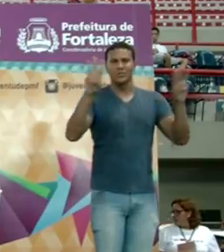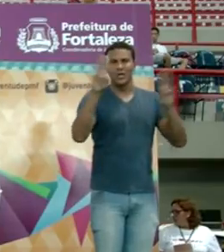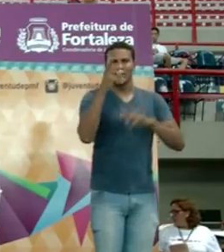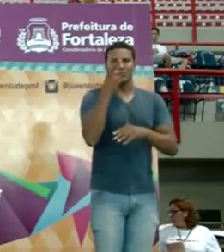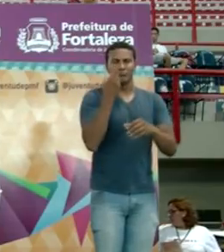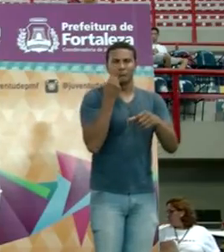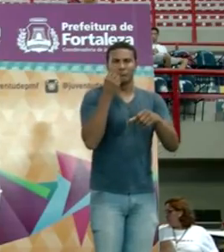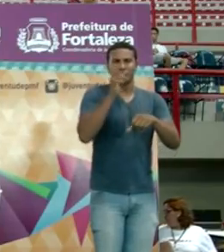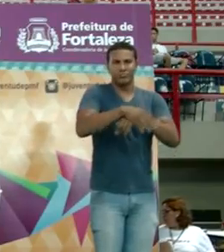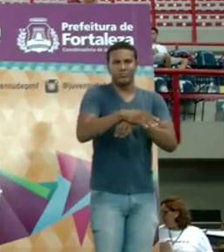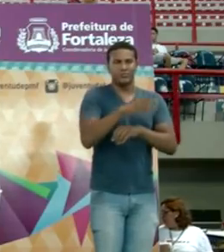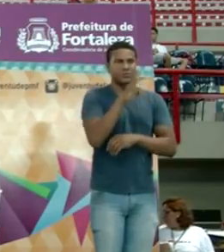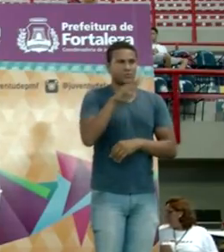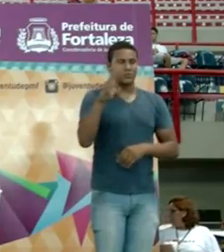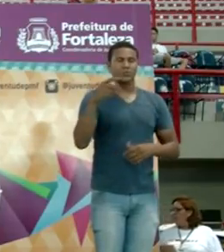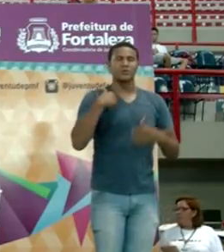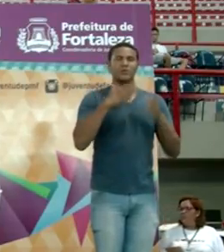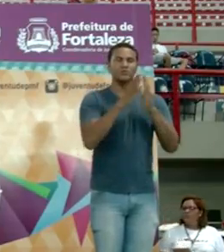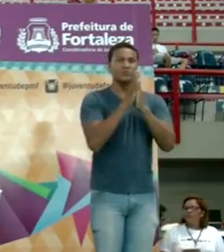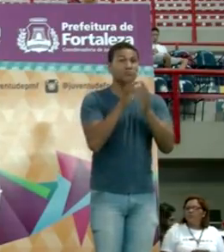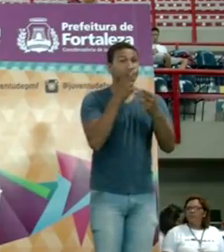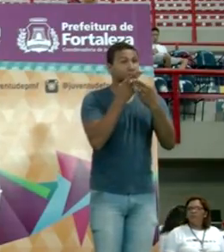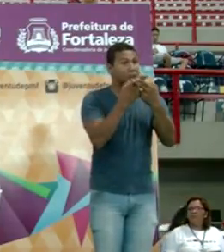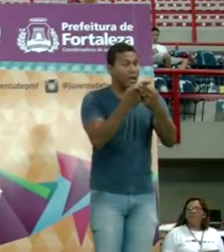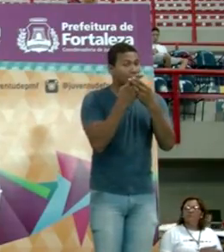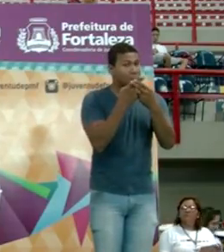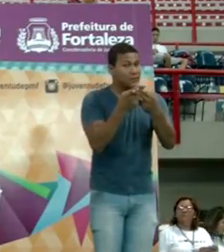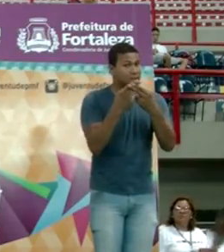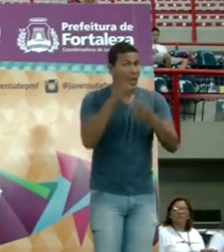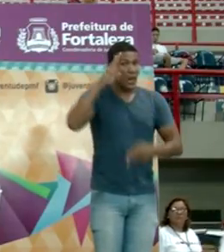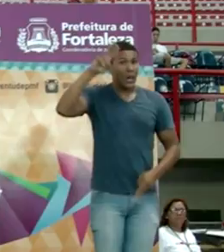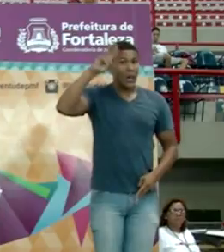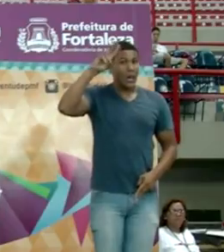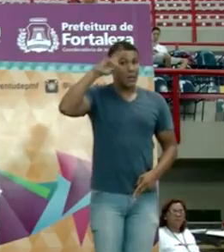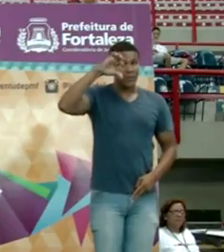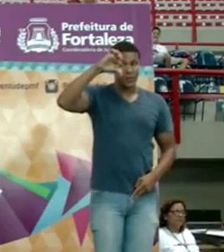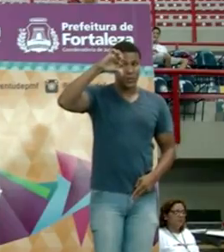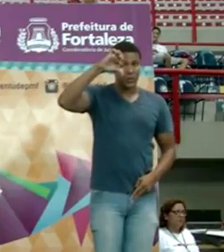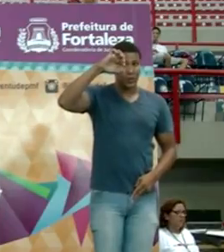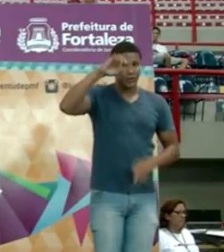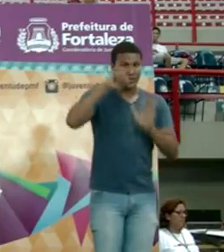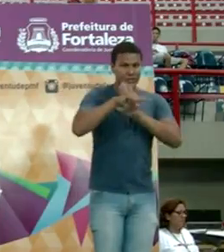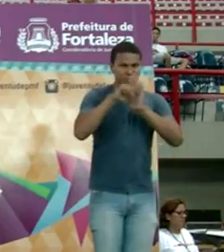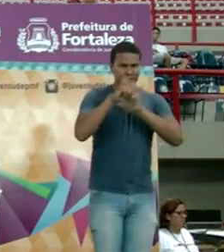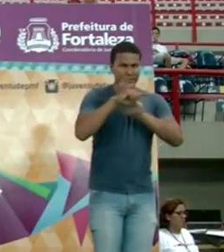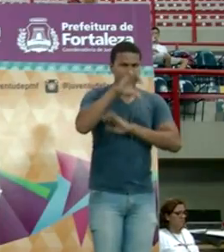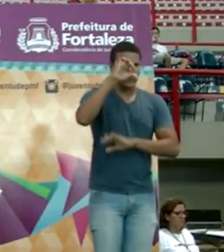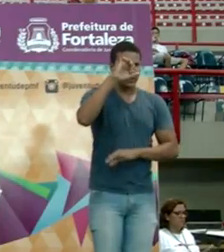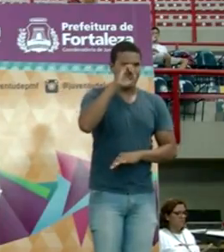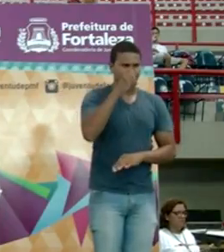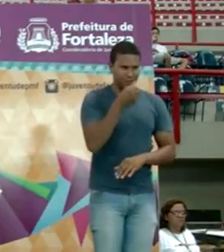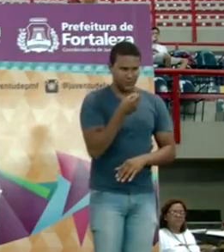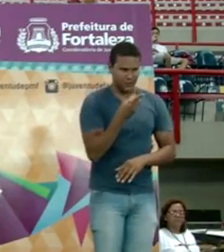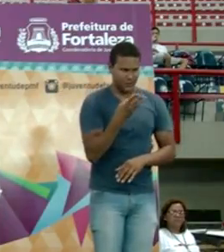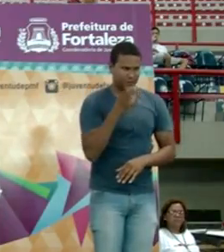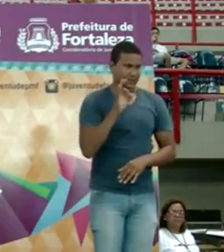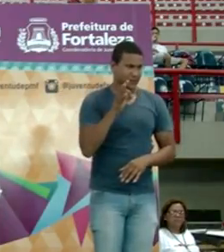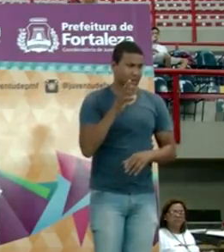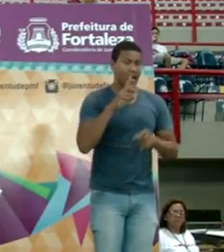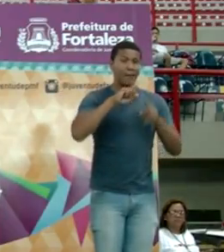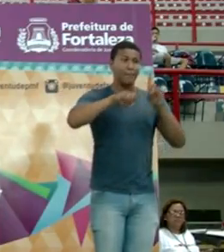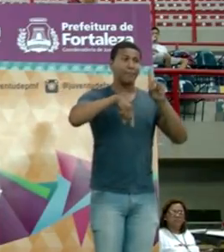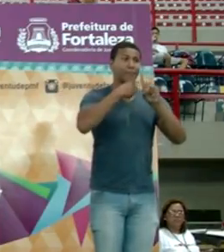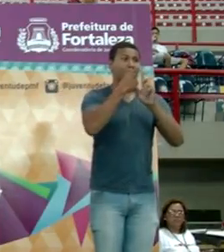boa prova, paciência, tá? Lembra que são 90 questões mais a redação. E se eu